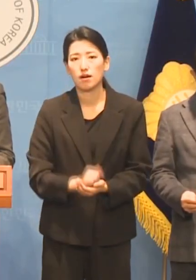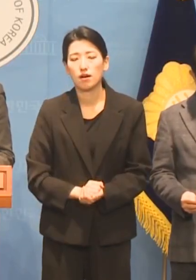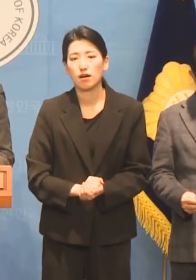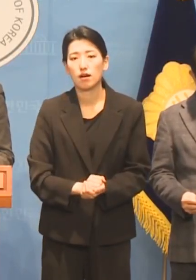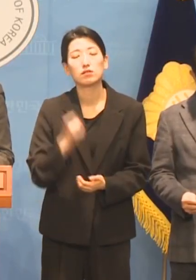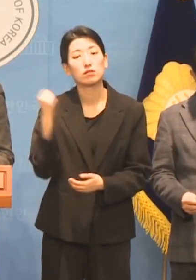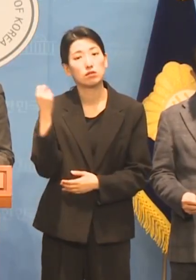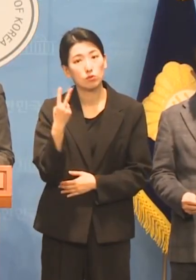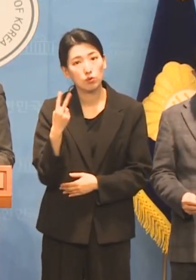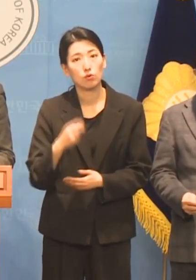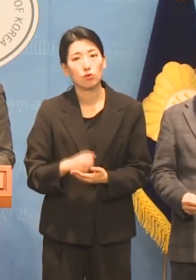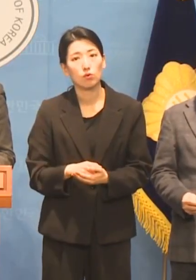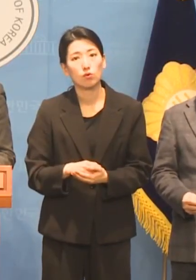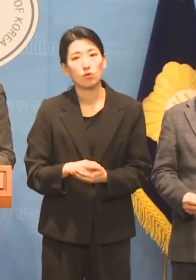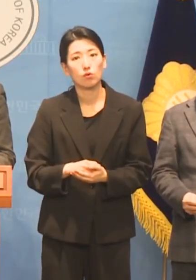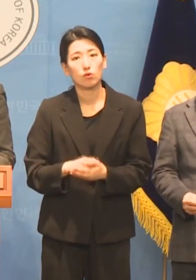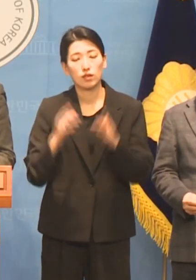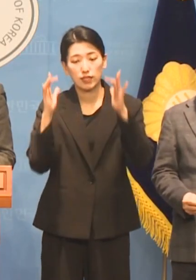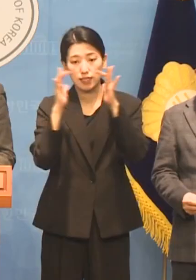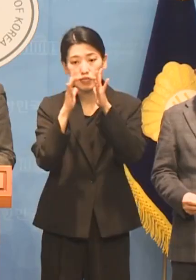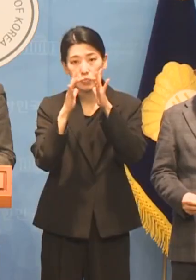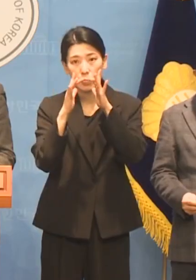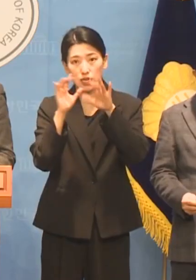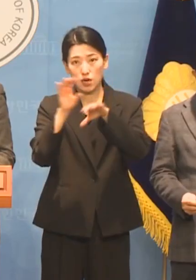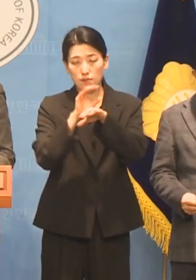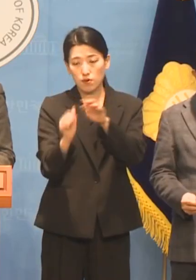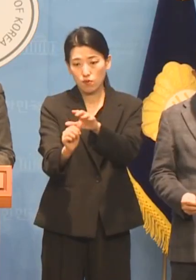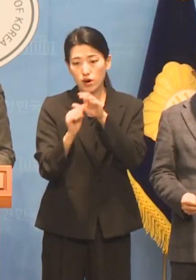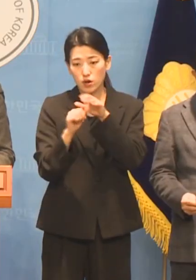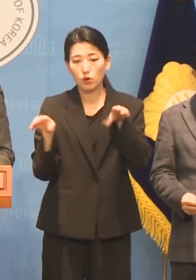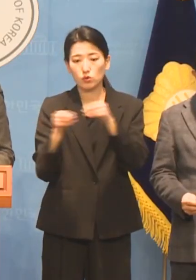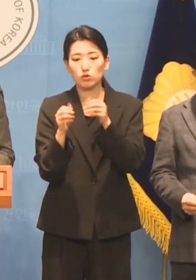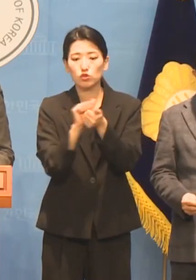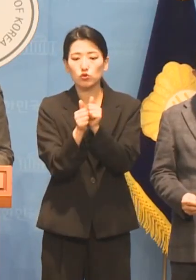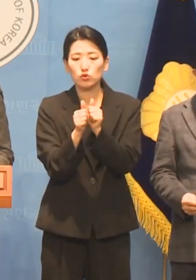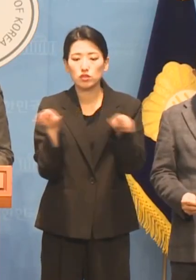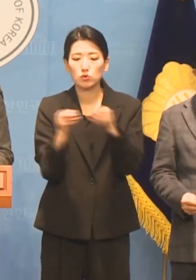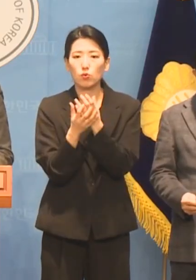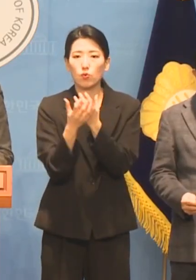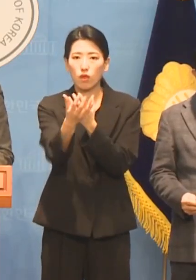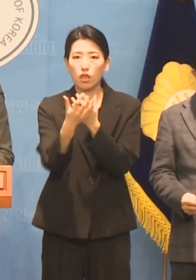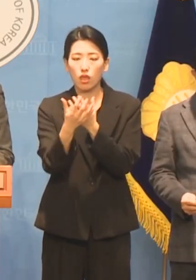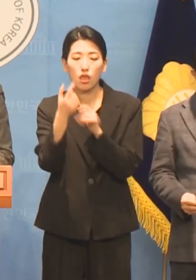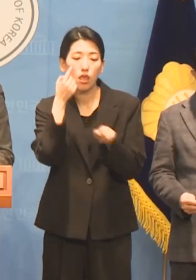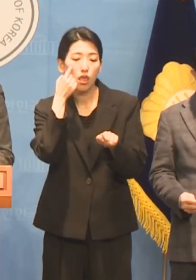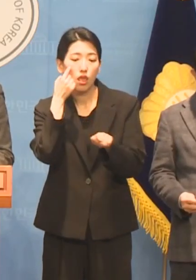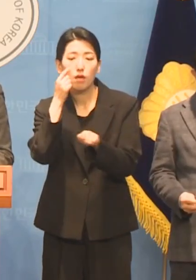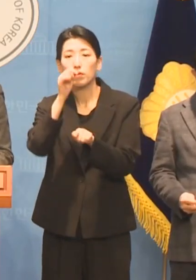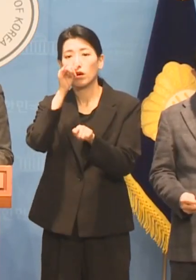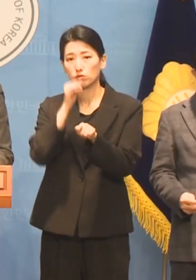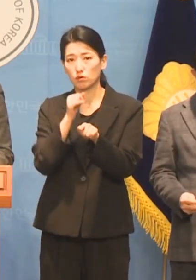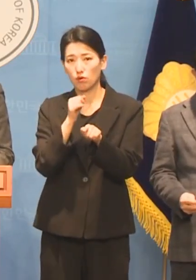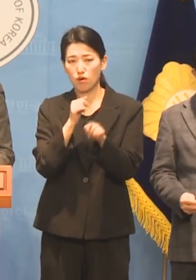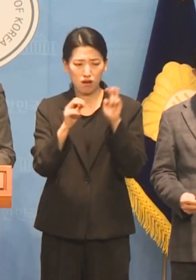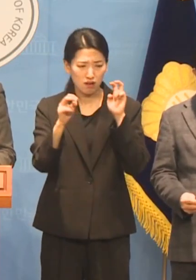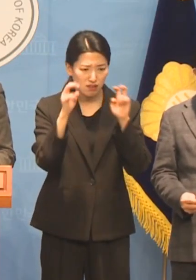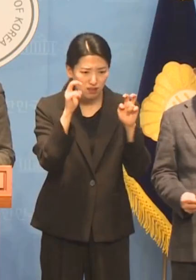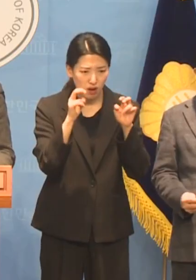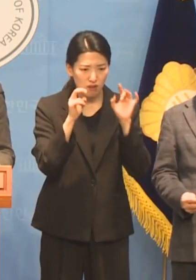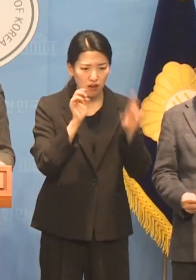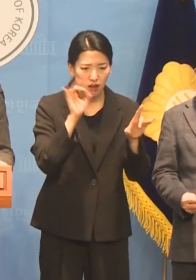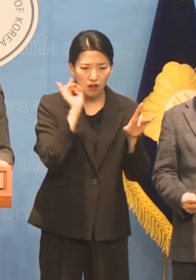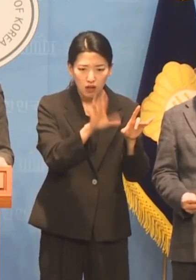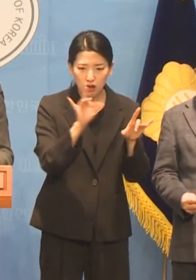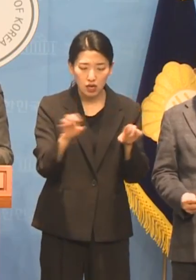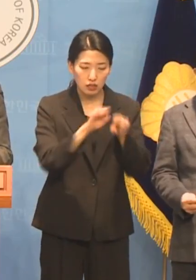한국예탁결제원에서 전자주총 시스템 구축을 추진 중이라고 하고 있습니다. 따라서 개별 기업들이 각자 별도의